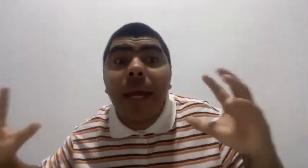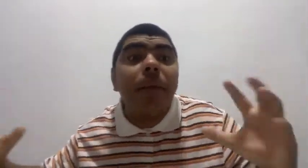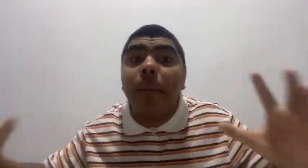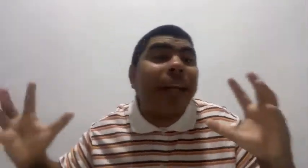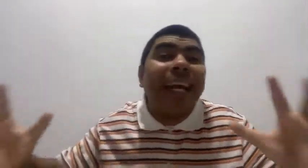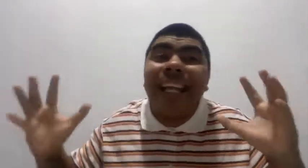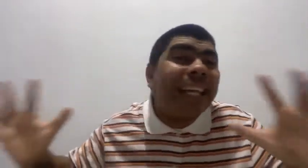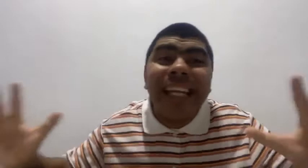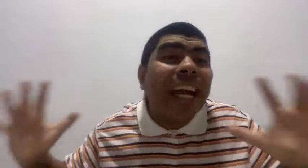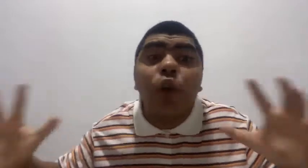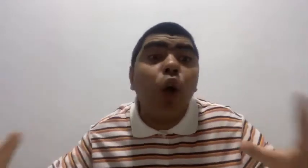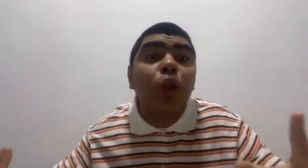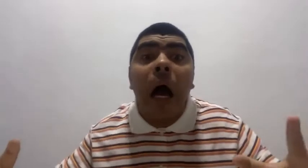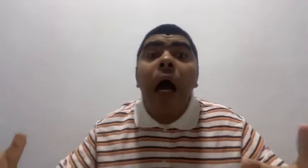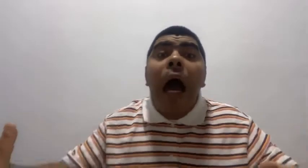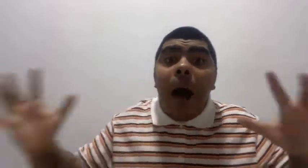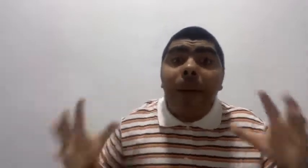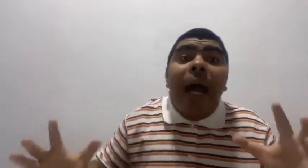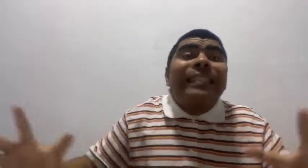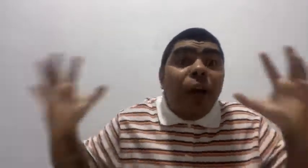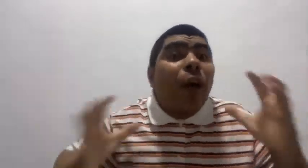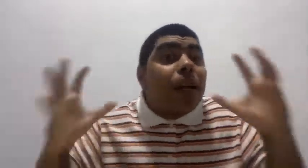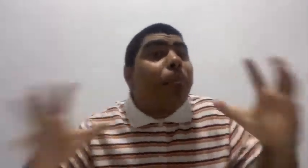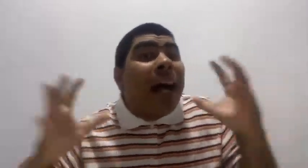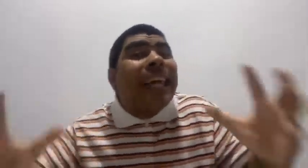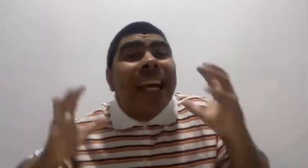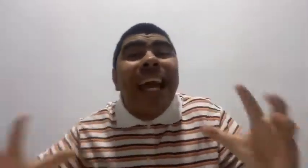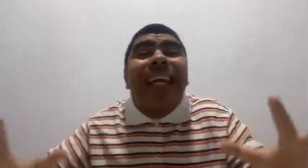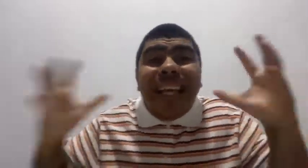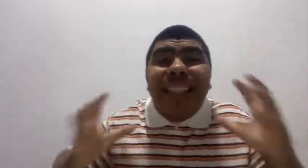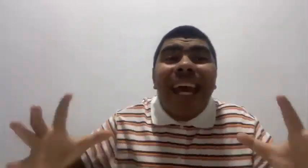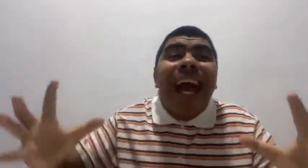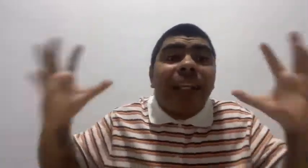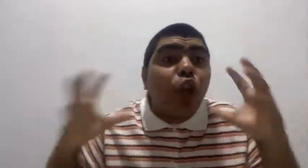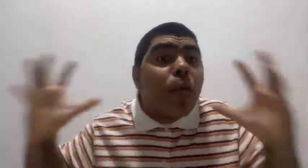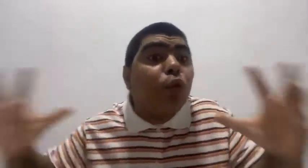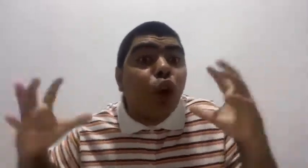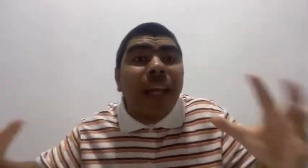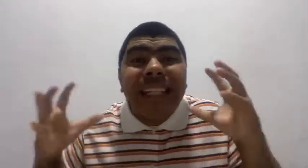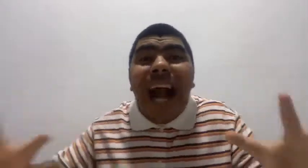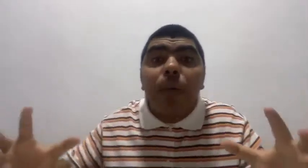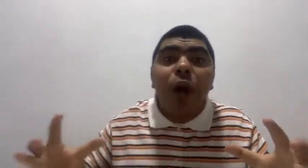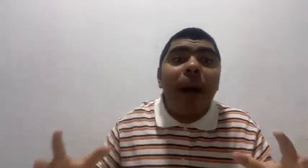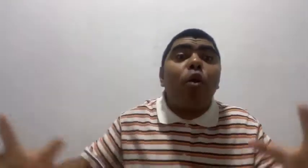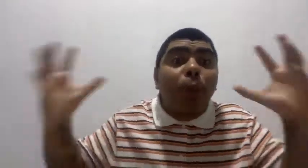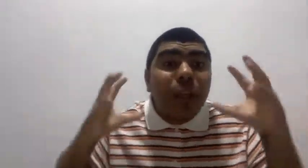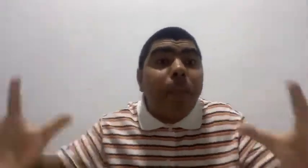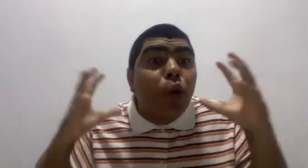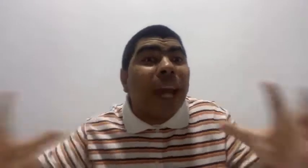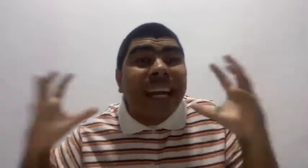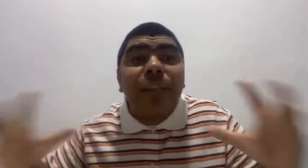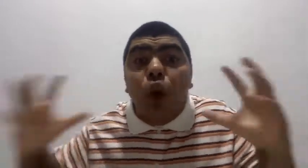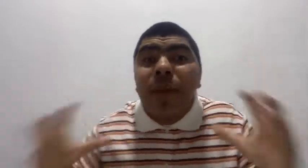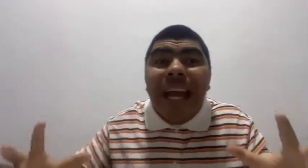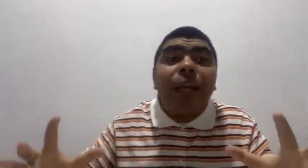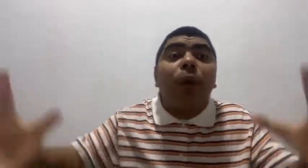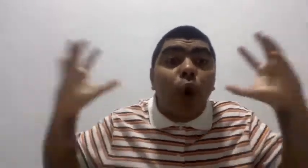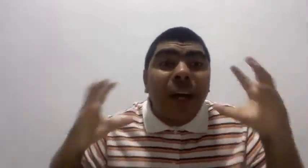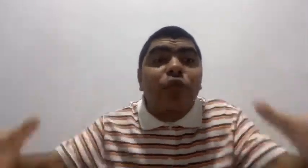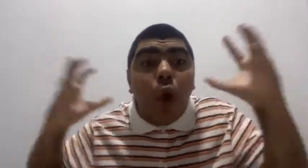Biblia para que nadie tenga excusa. Amén. De lo que el Padre anhela y desea que todo el mundo tengamos, hermano. ¿Por qué? Porque Cristo viene, y cuando Cristo